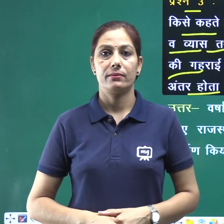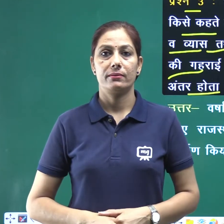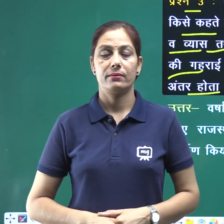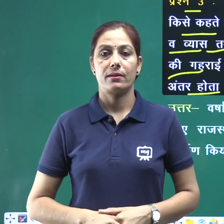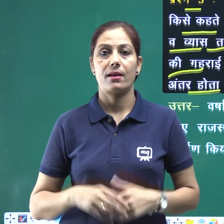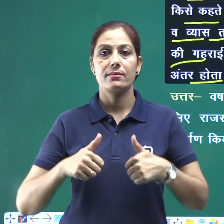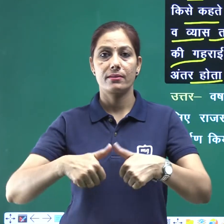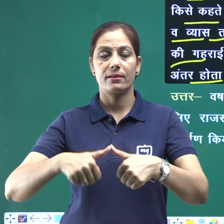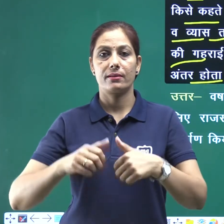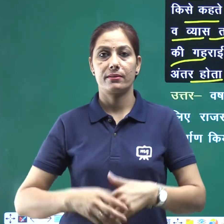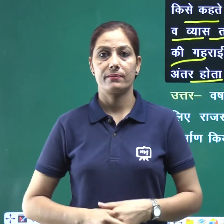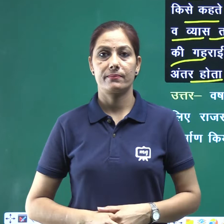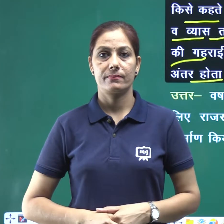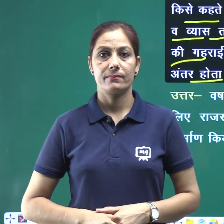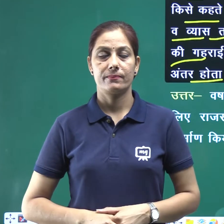उत्तर है,